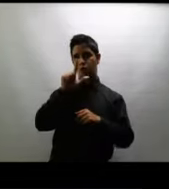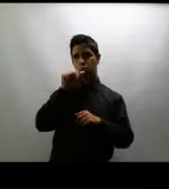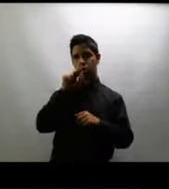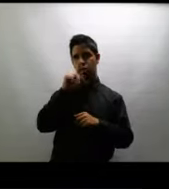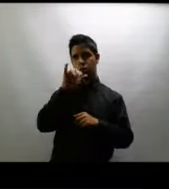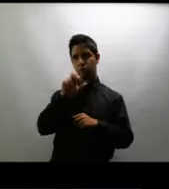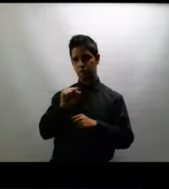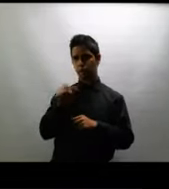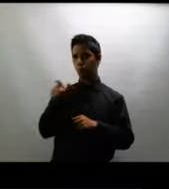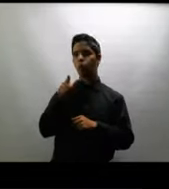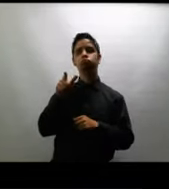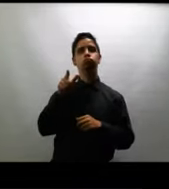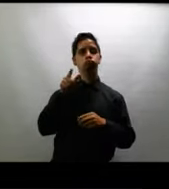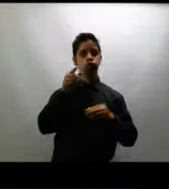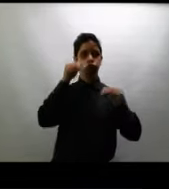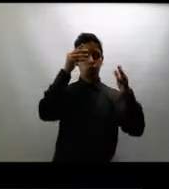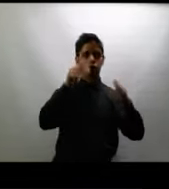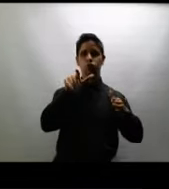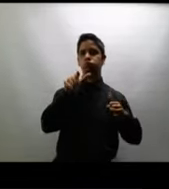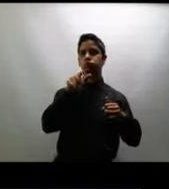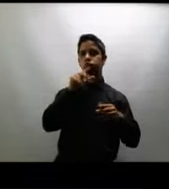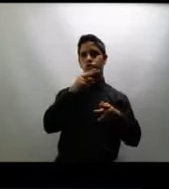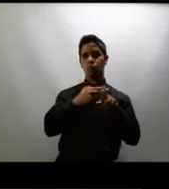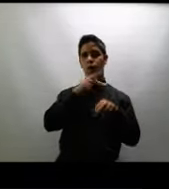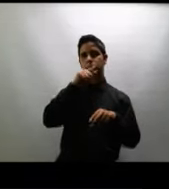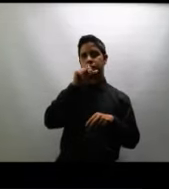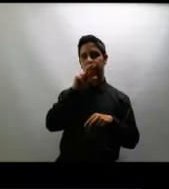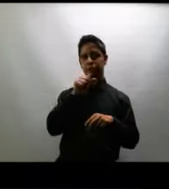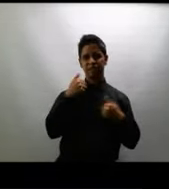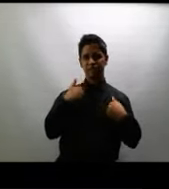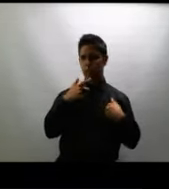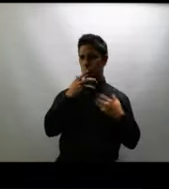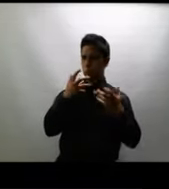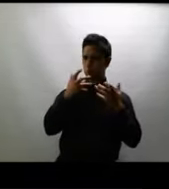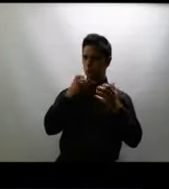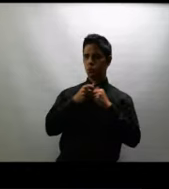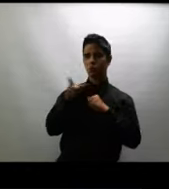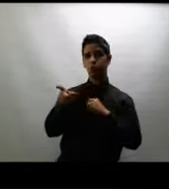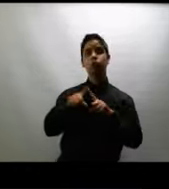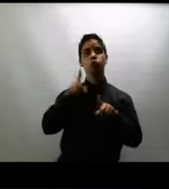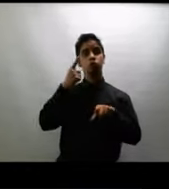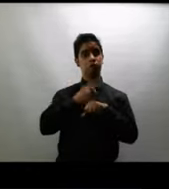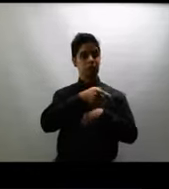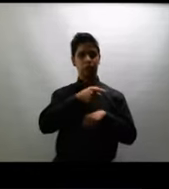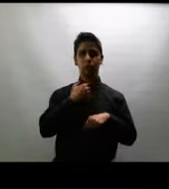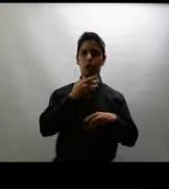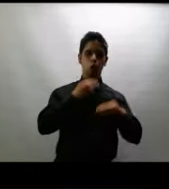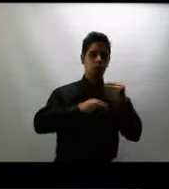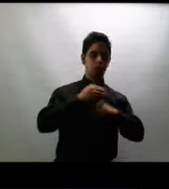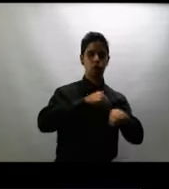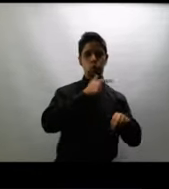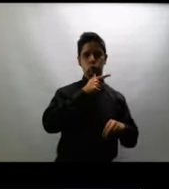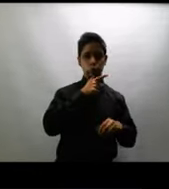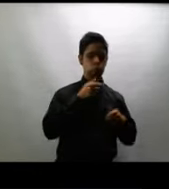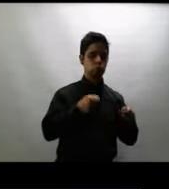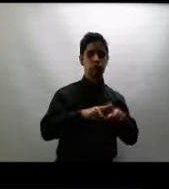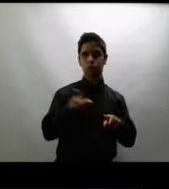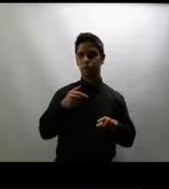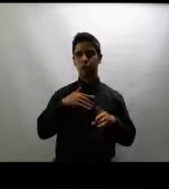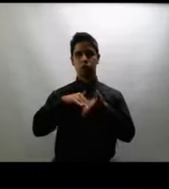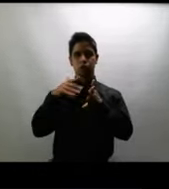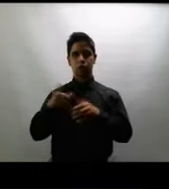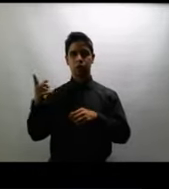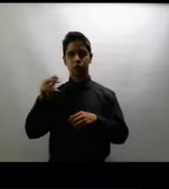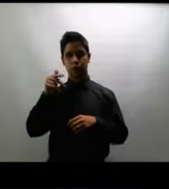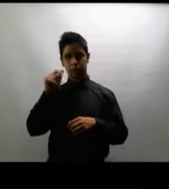tenía mala voluntad. Un día Peters estaba almorzando en el comedor de la universidad y el alumno viene con su bandeja, se sienta a su lado